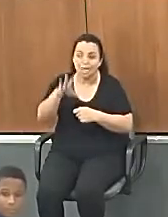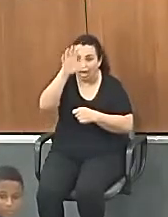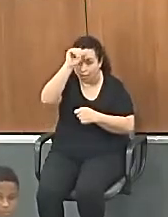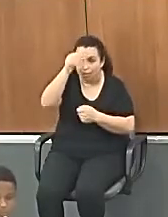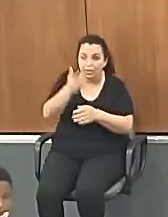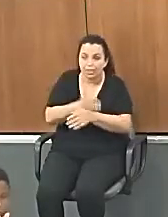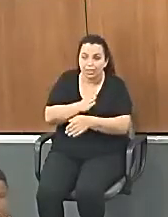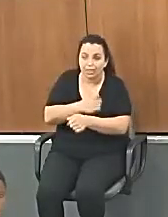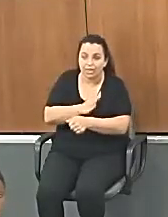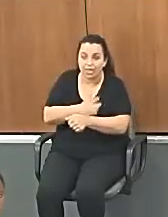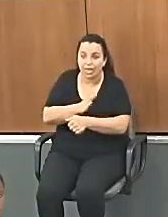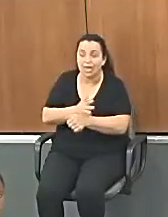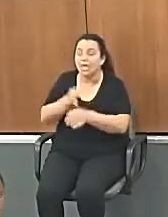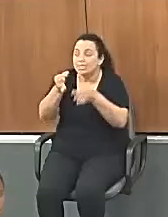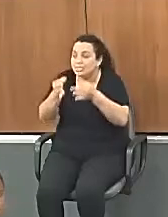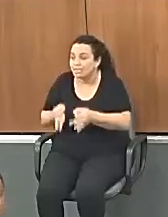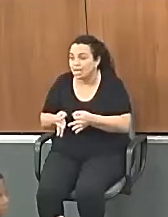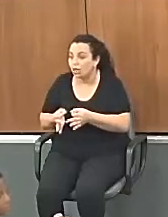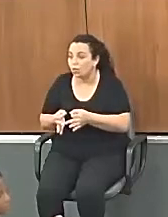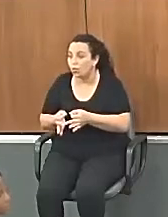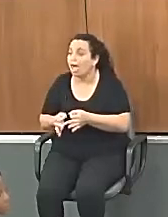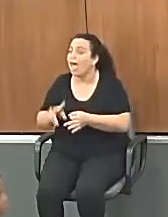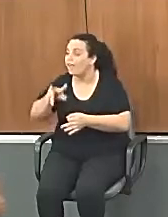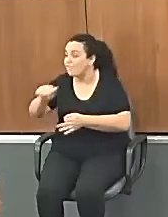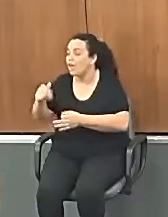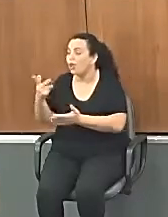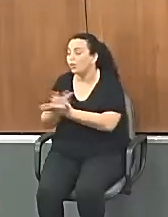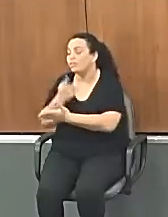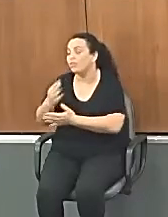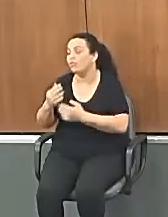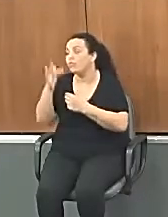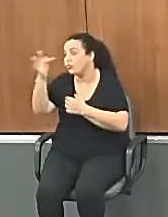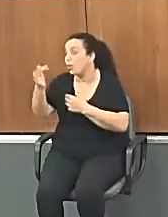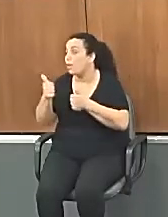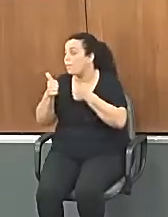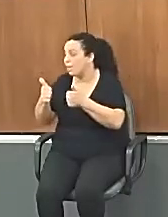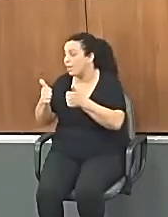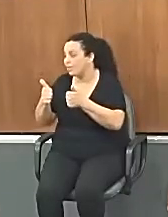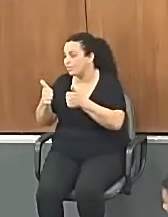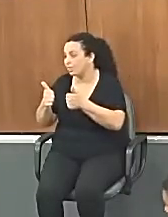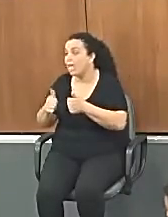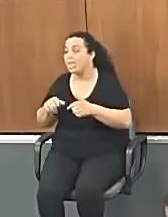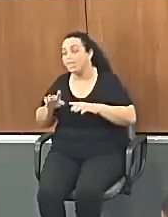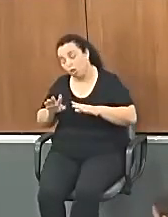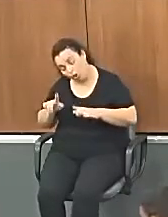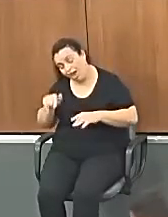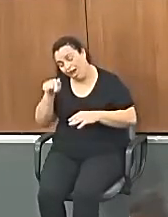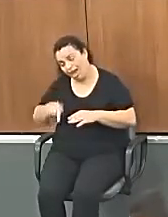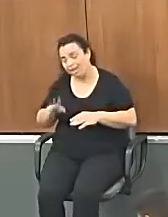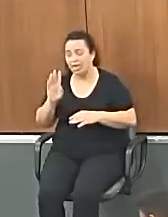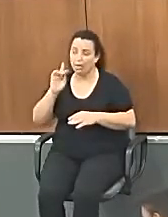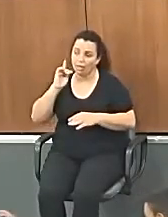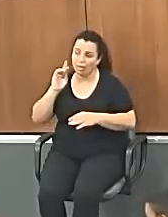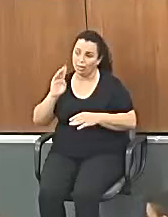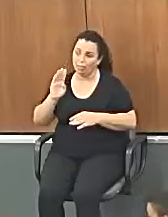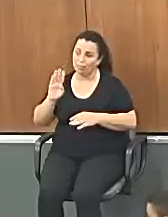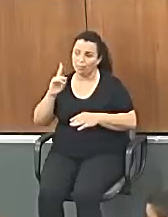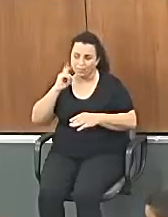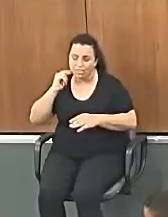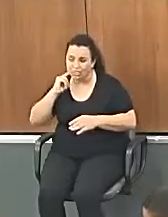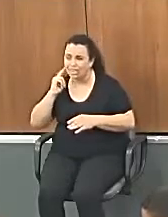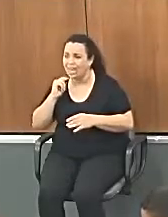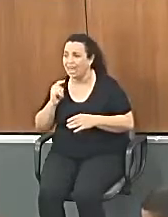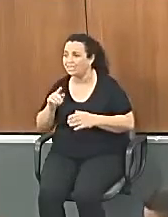funcionar né então as nossas escolas hoje infelizmente né por toda a situação que estamos passando não estão ainda